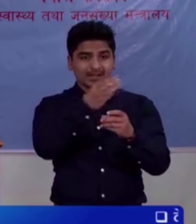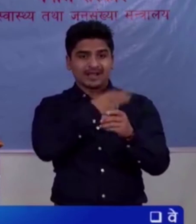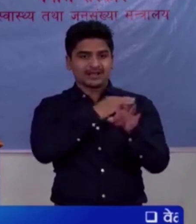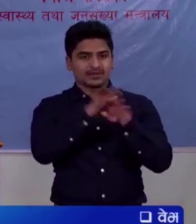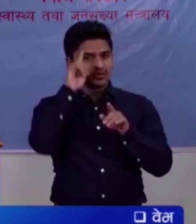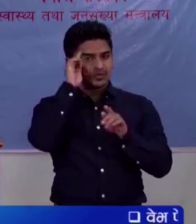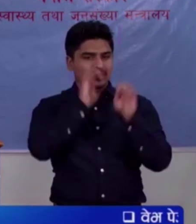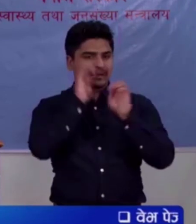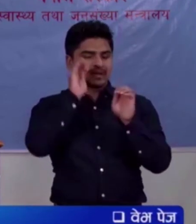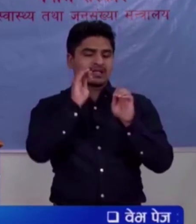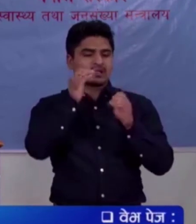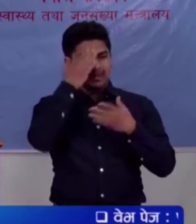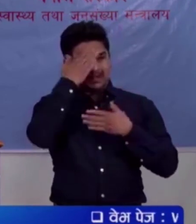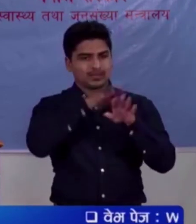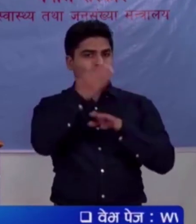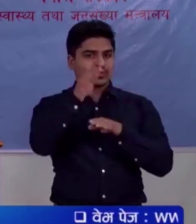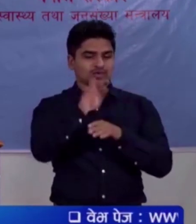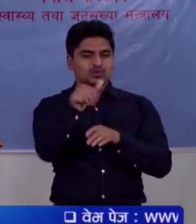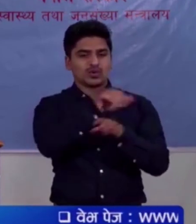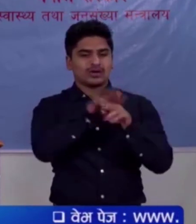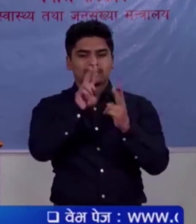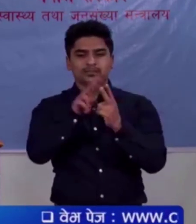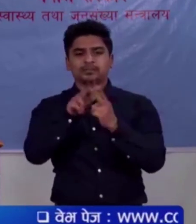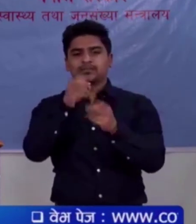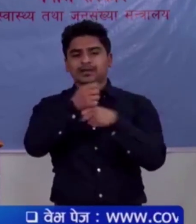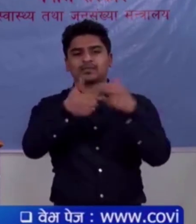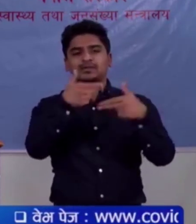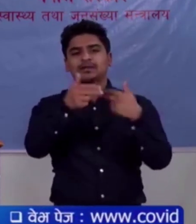सक्नुहुन्छ, उहाँहरूलाई हामीले ट्रेसिङ गरिरहेका छौँ।